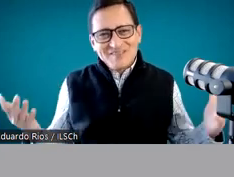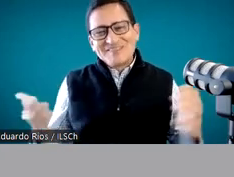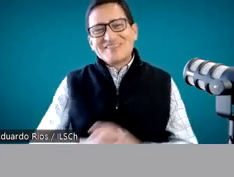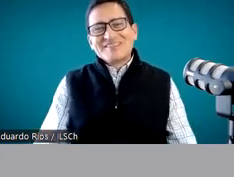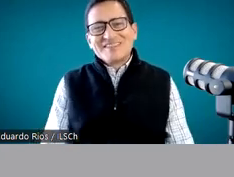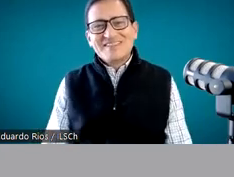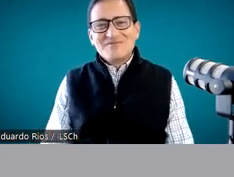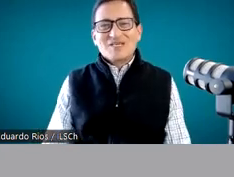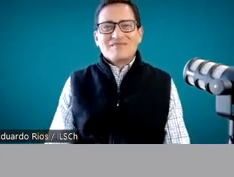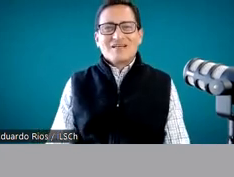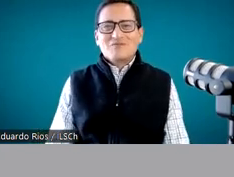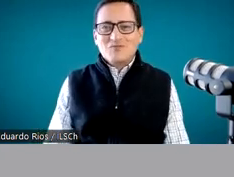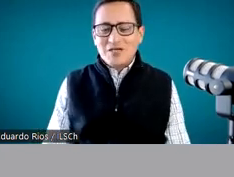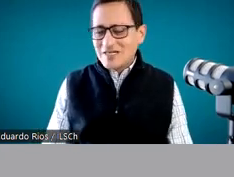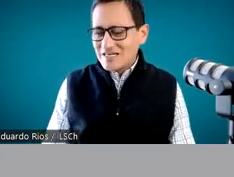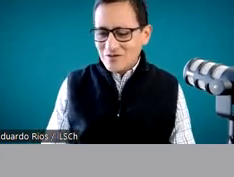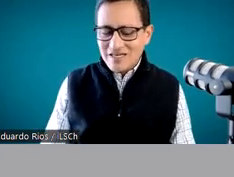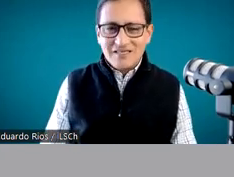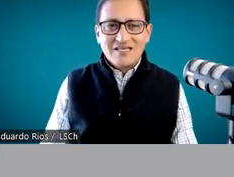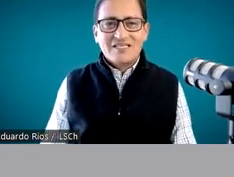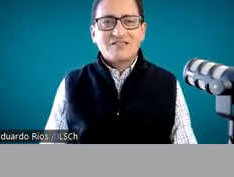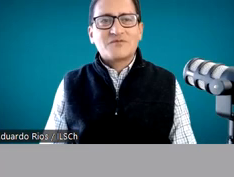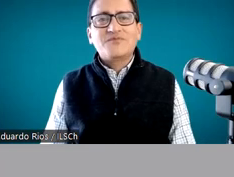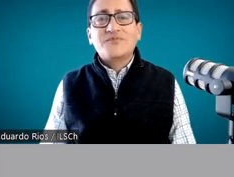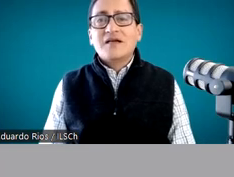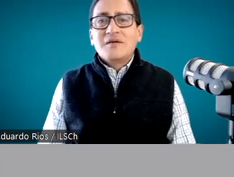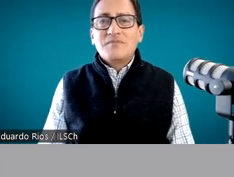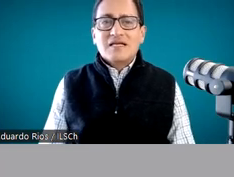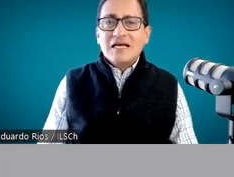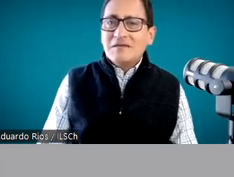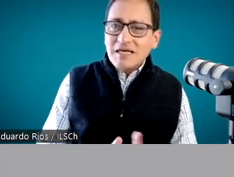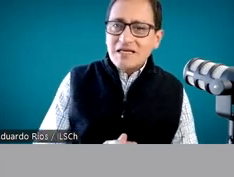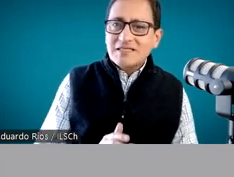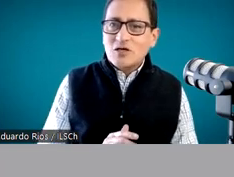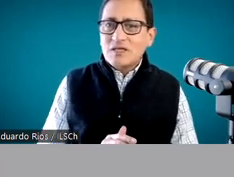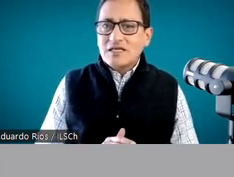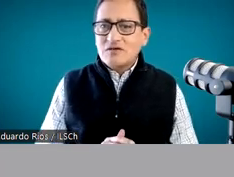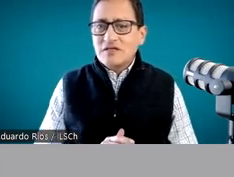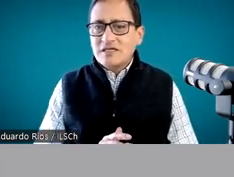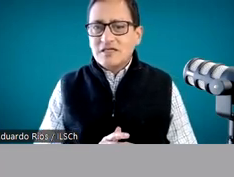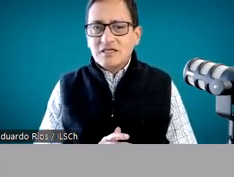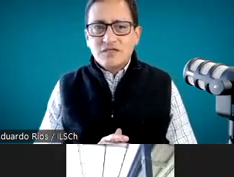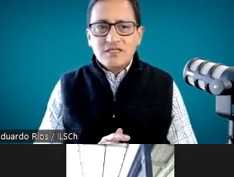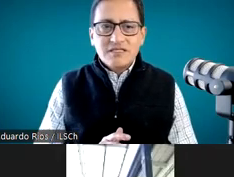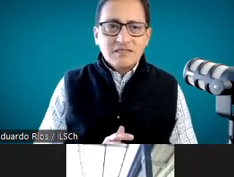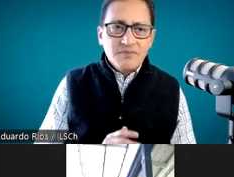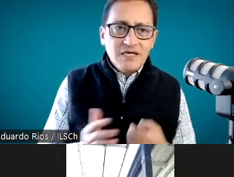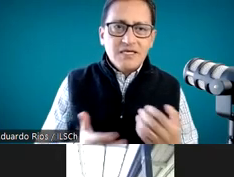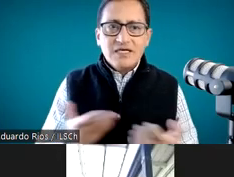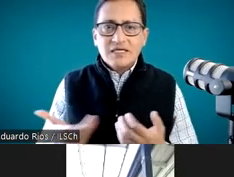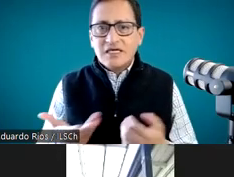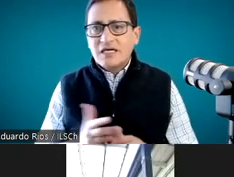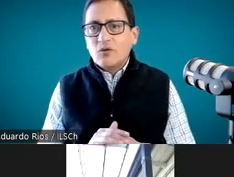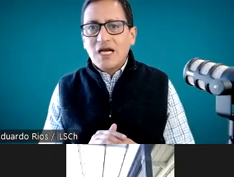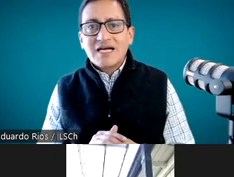mejor, porque va a haber un mayor rango de atención. Bien, ¿alguien más que quisiera comentarnos de en dónde se